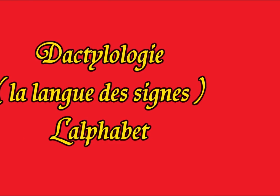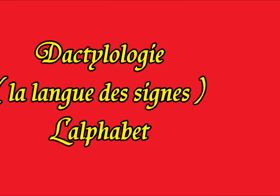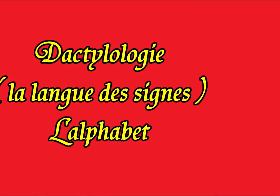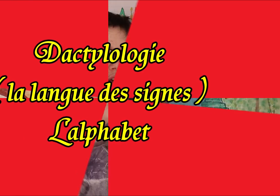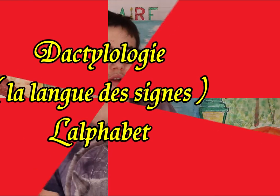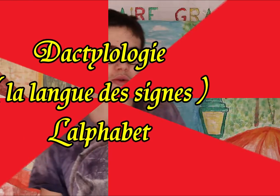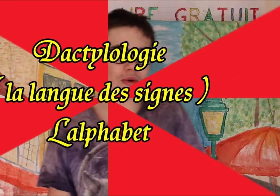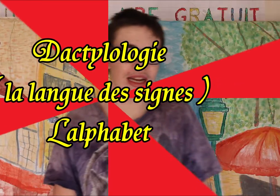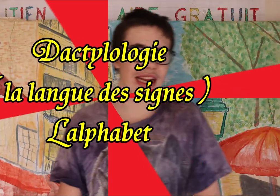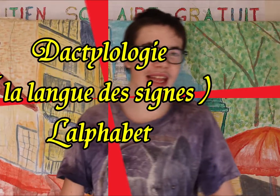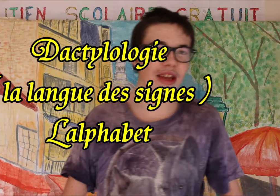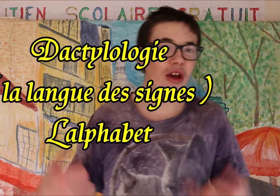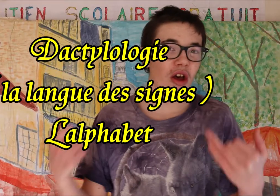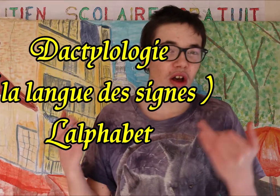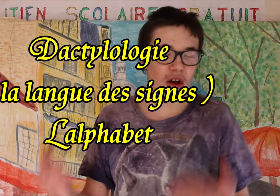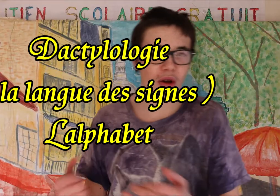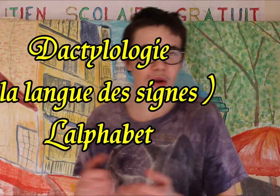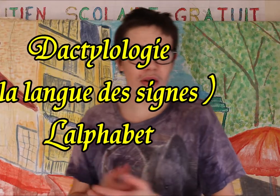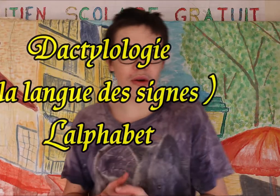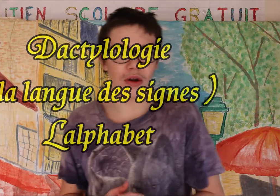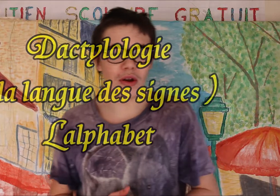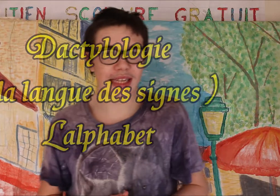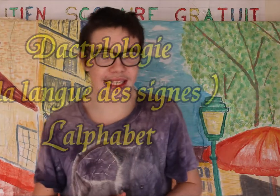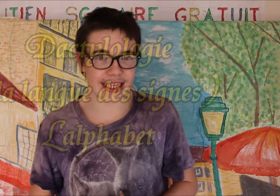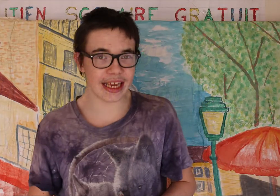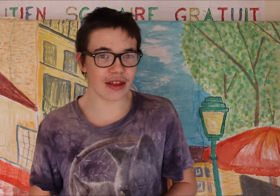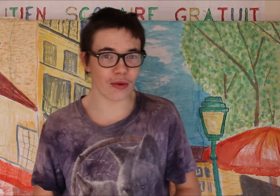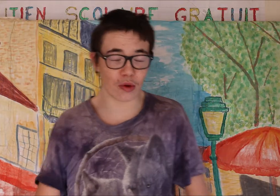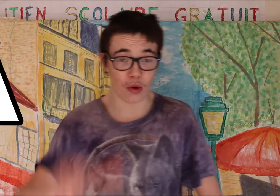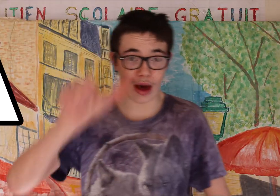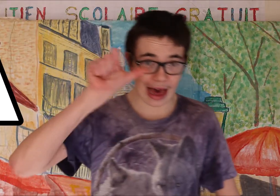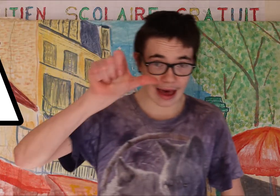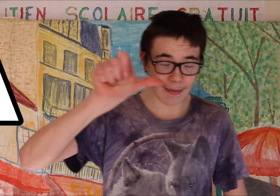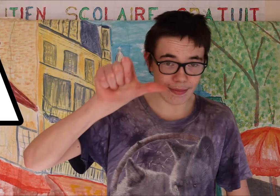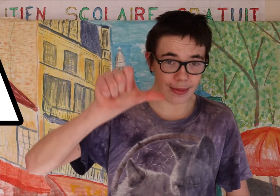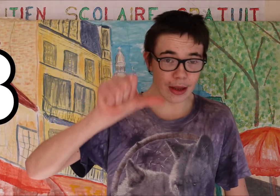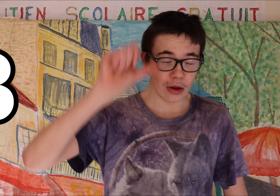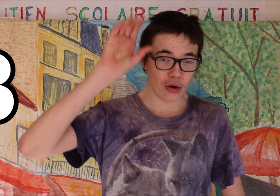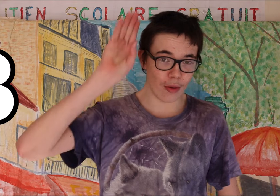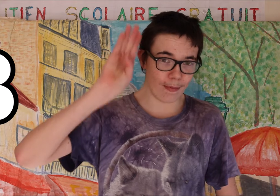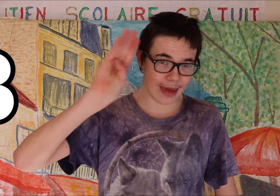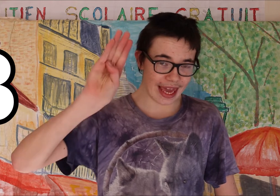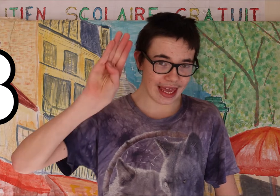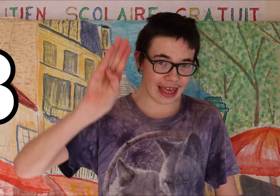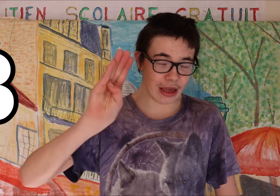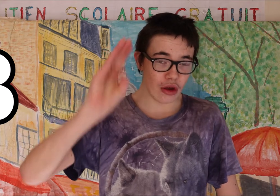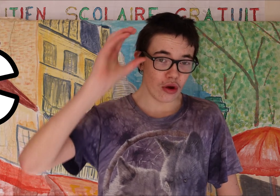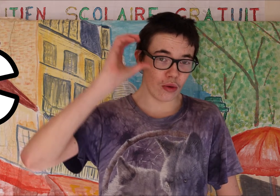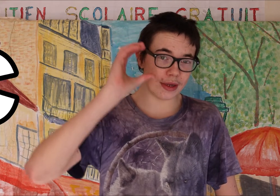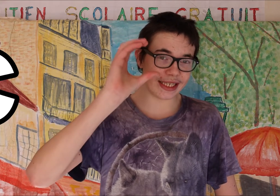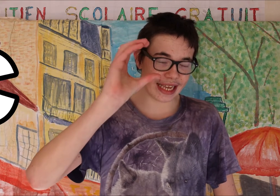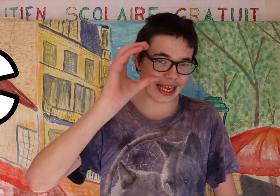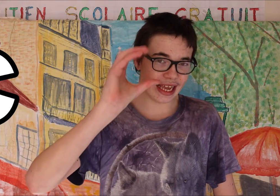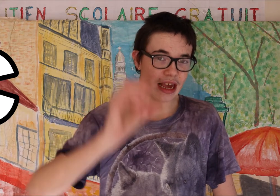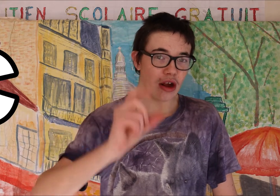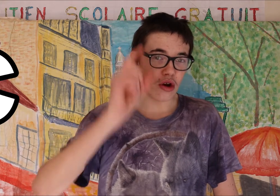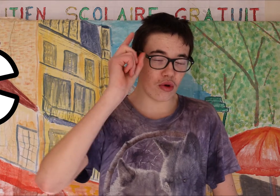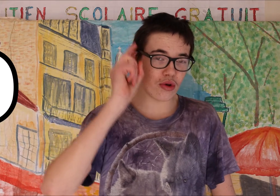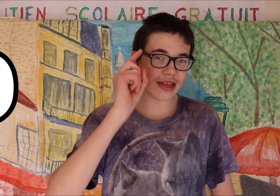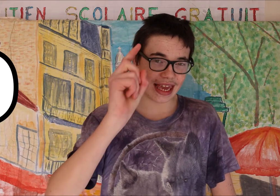Donc, les lettres en langue des signes. Donc, le A, le B, le C, le D,